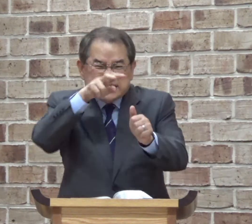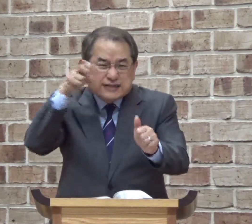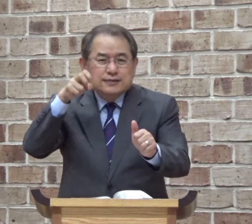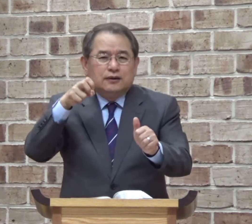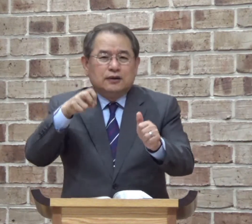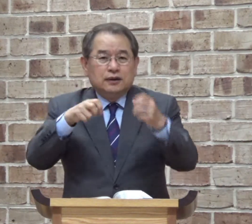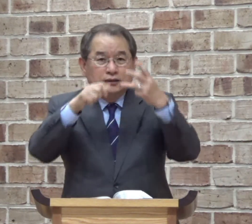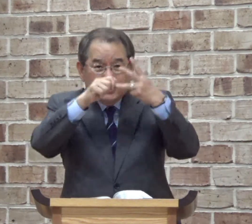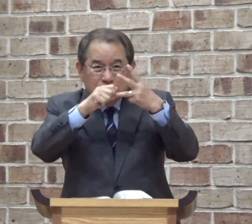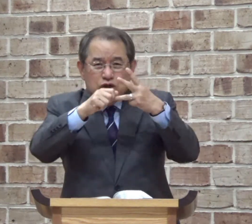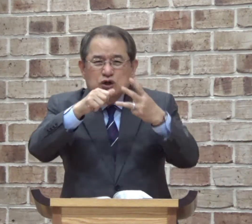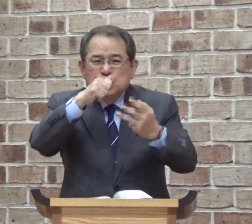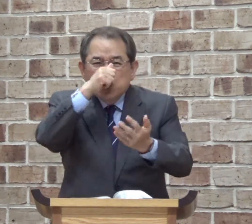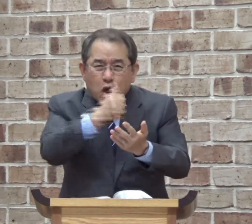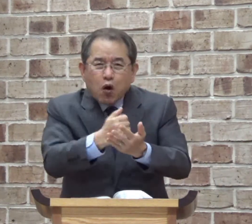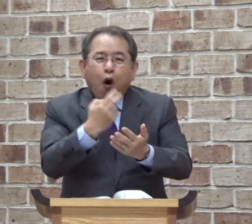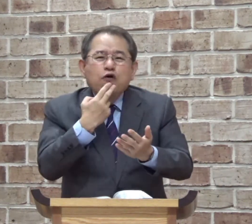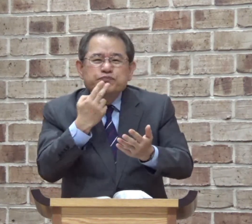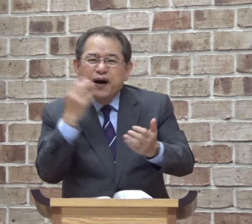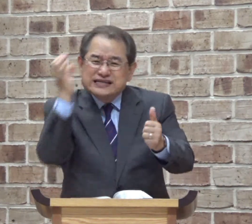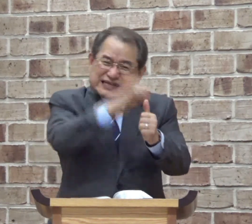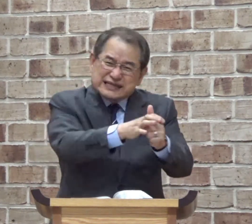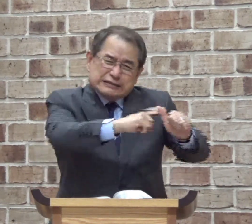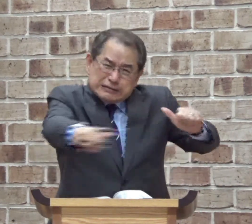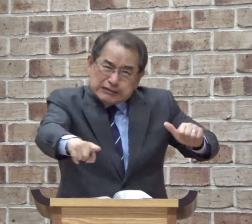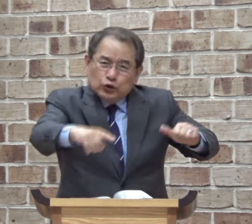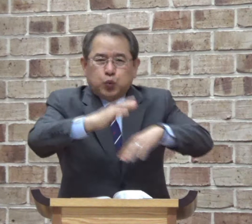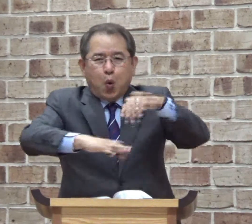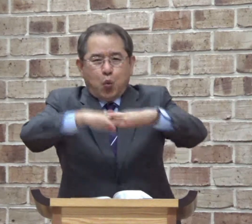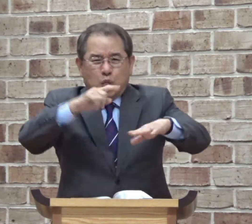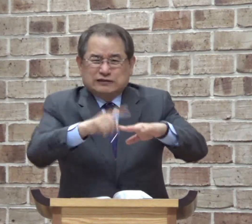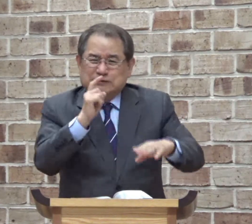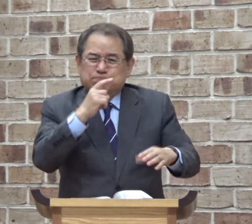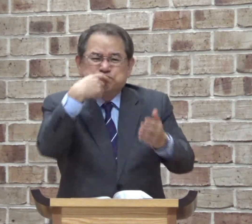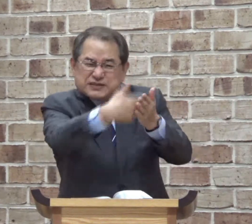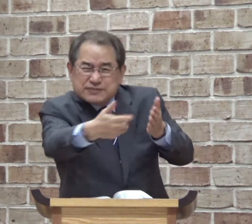악한 계교를 꾀하려는 마음, 빨리 악으로 달려가는 발,